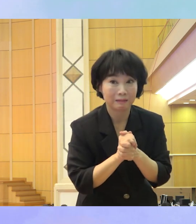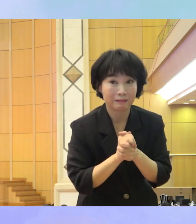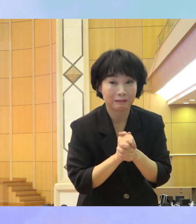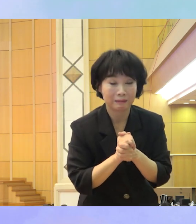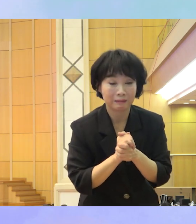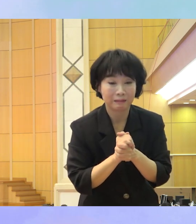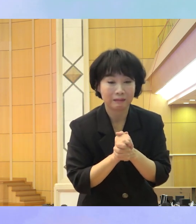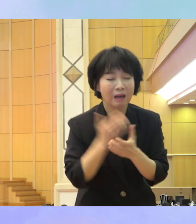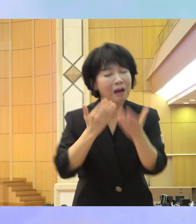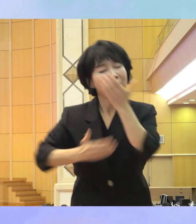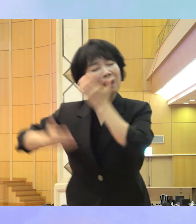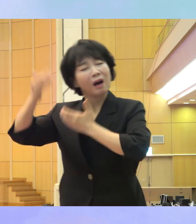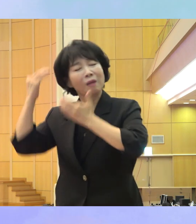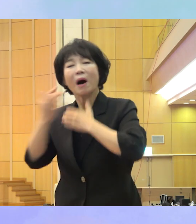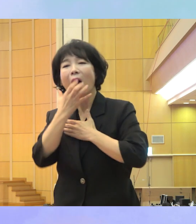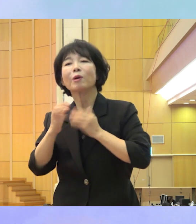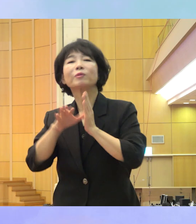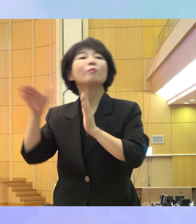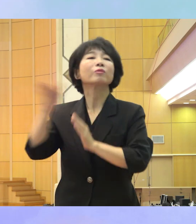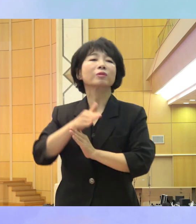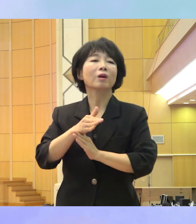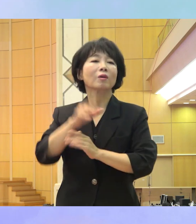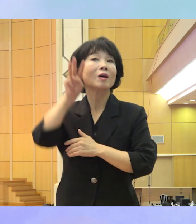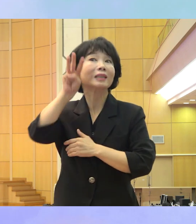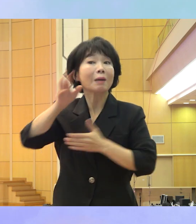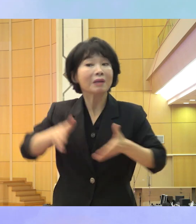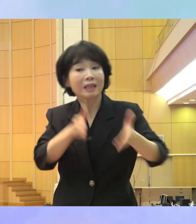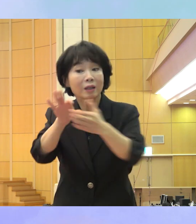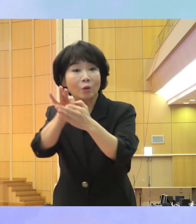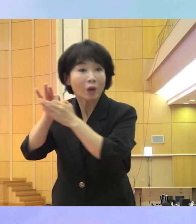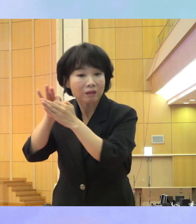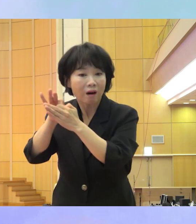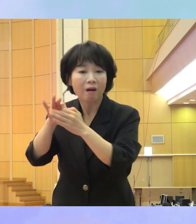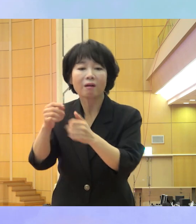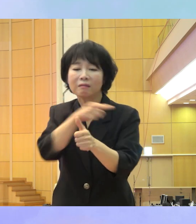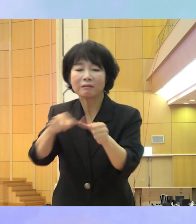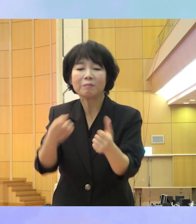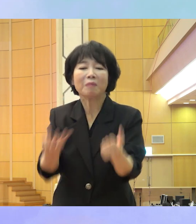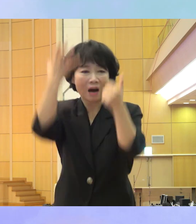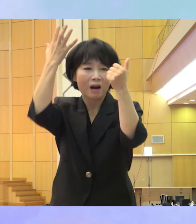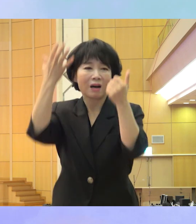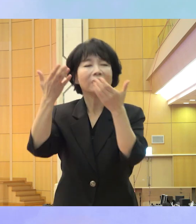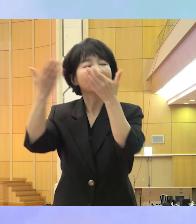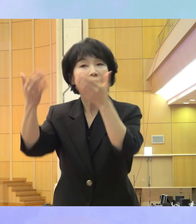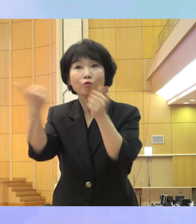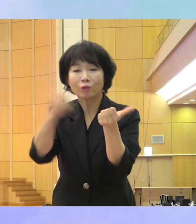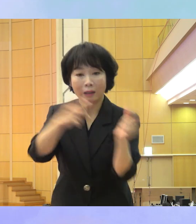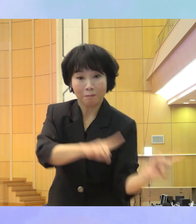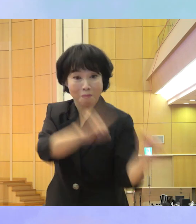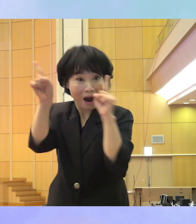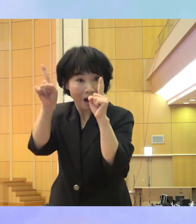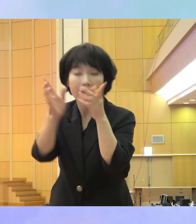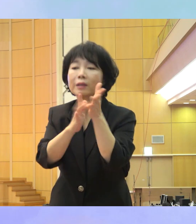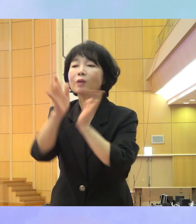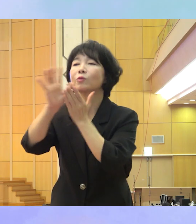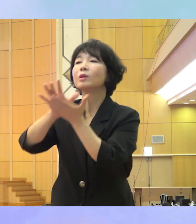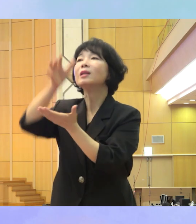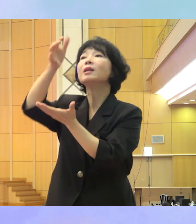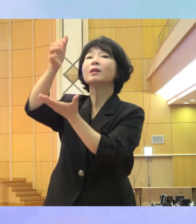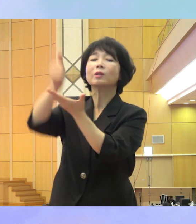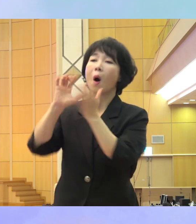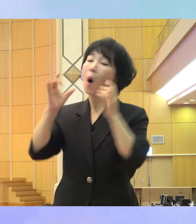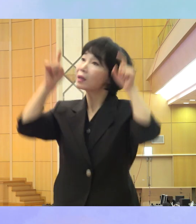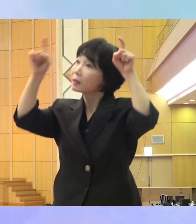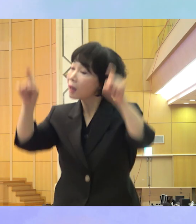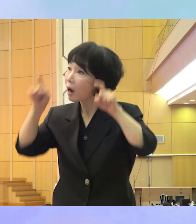그것을 이미 아브라함 때부터 3일길을 통해서 번제로 드리고 죽을 자가 살아나는 예수 그리스도의